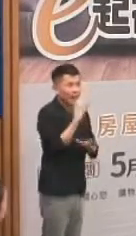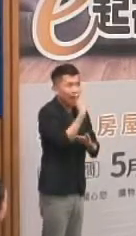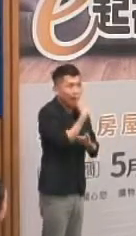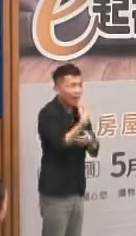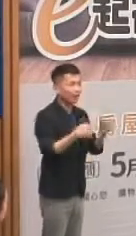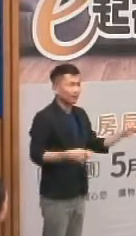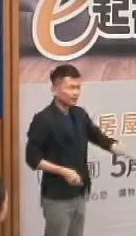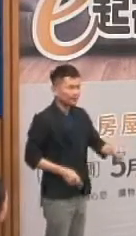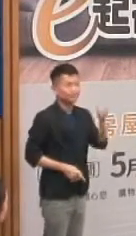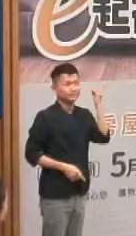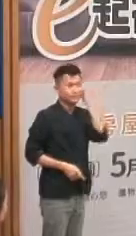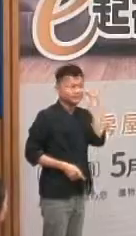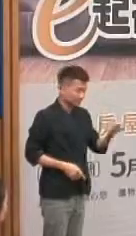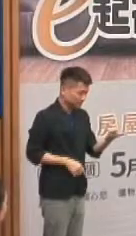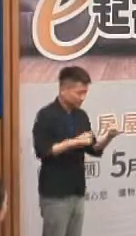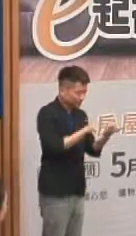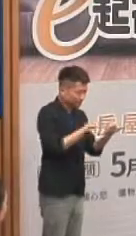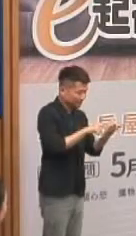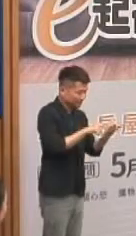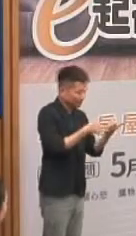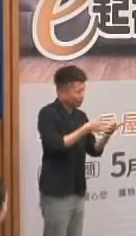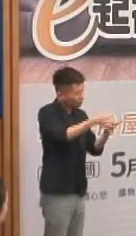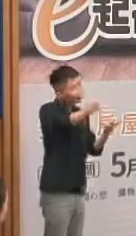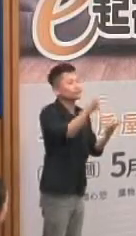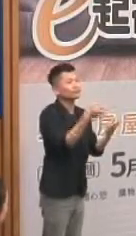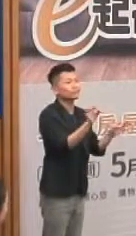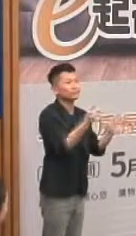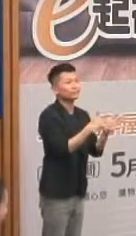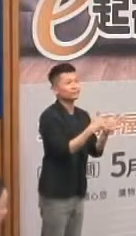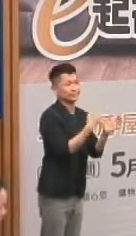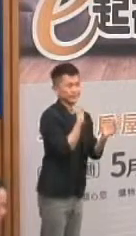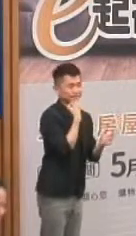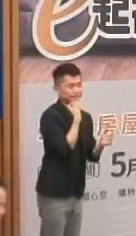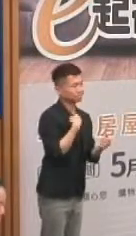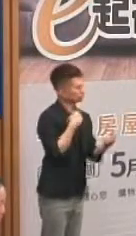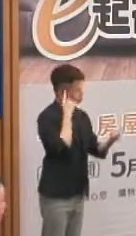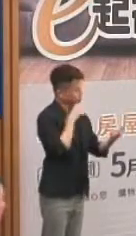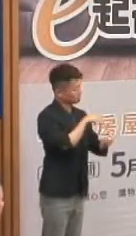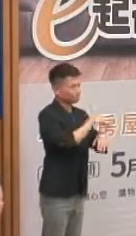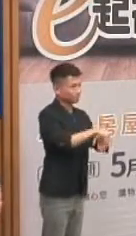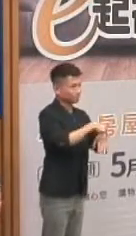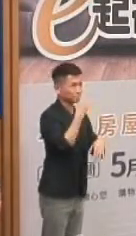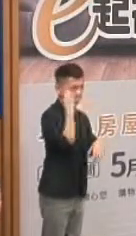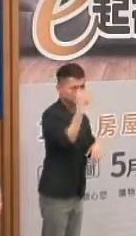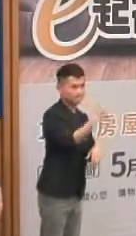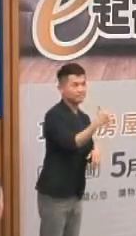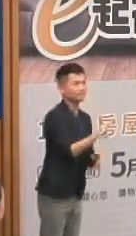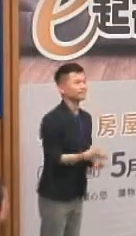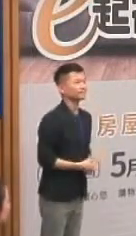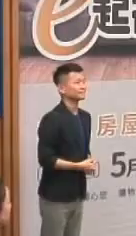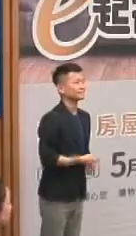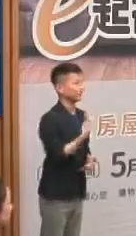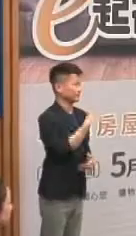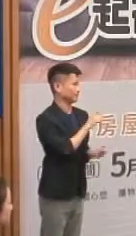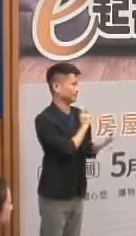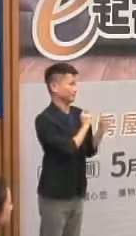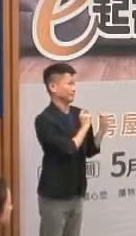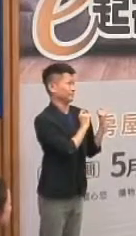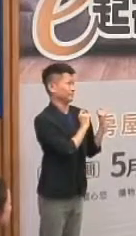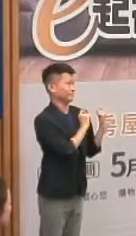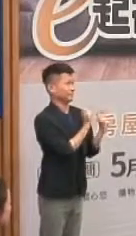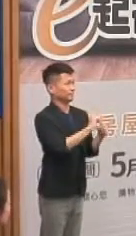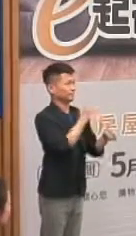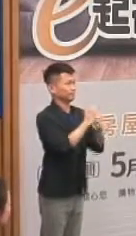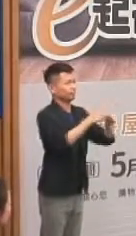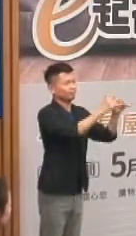app 拿出来就可以轻松的完成了。我觉得这个是一个非常棒的方式，对不对？ 对，而且像现在有很多就是